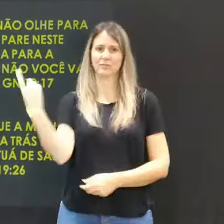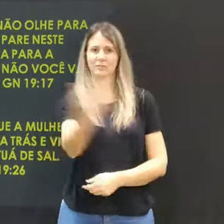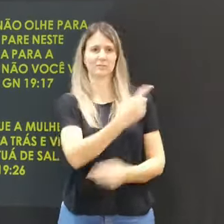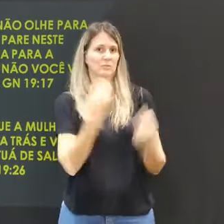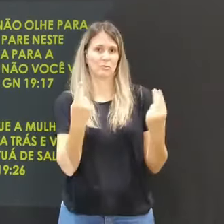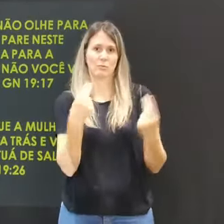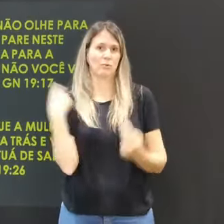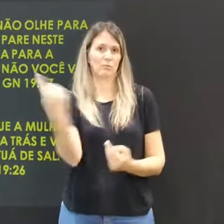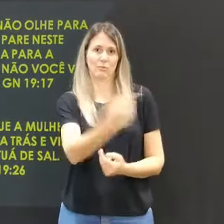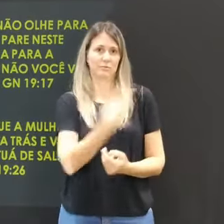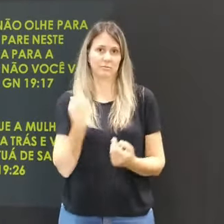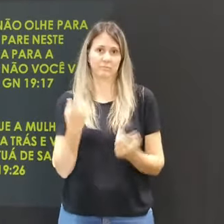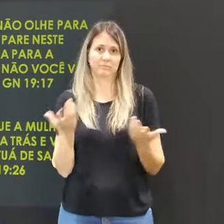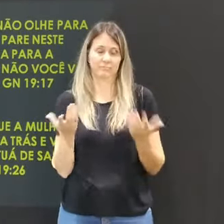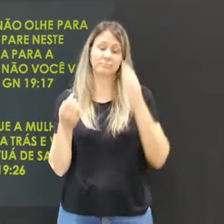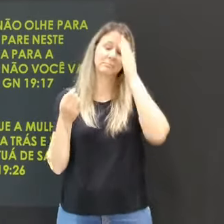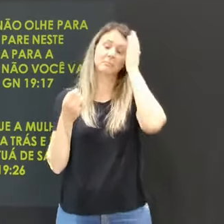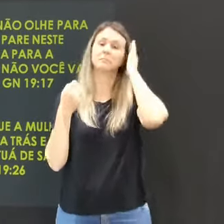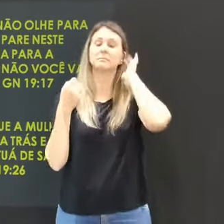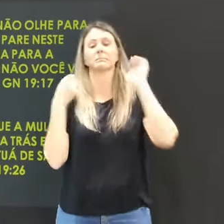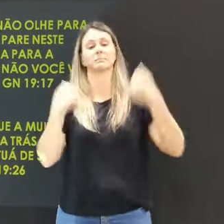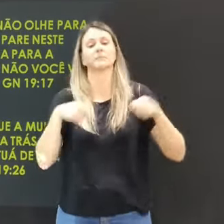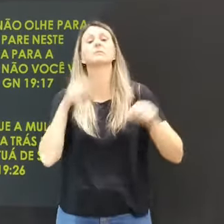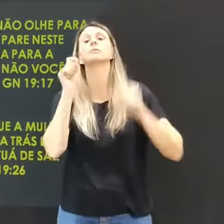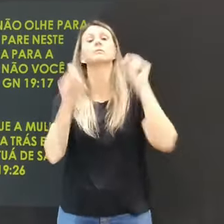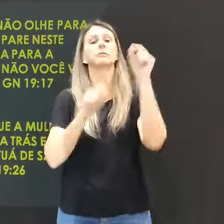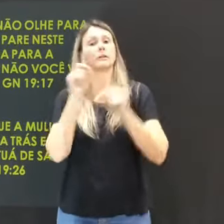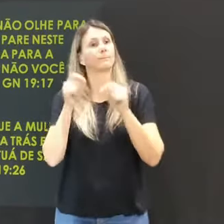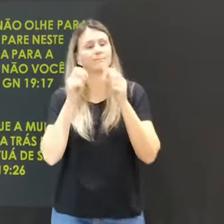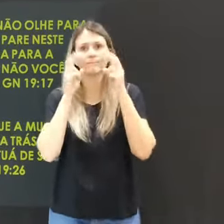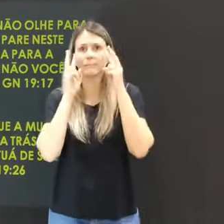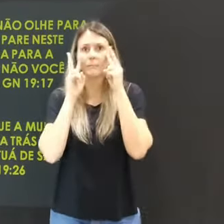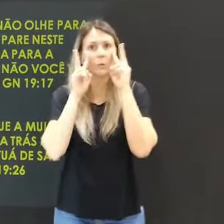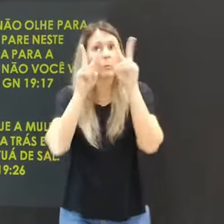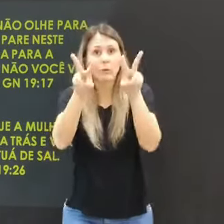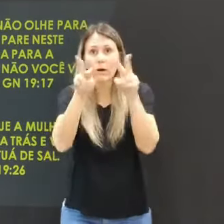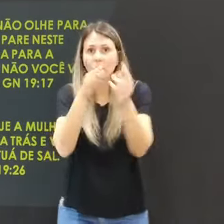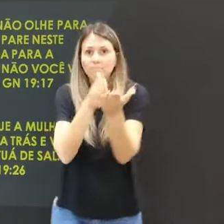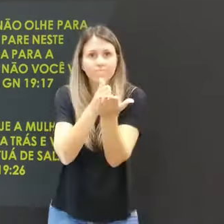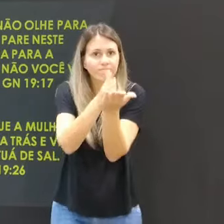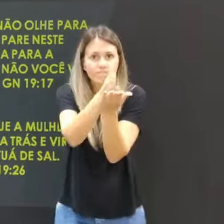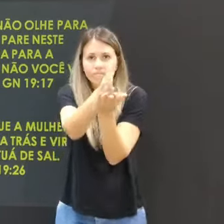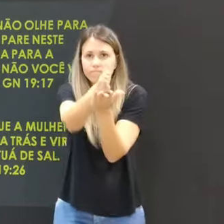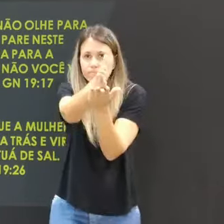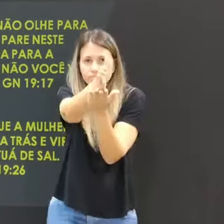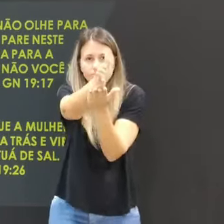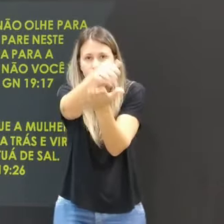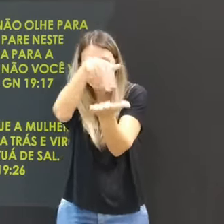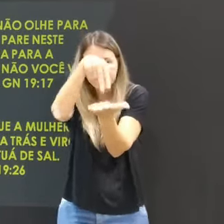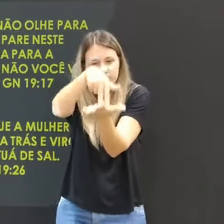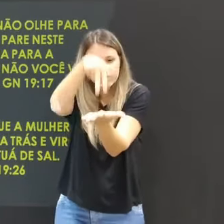pessoas que estamos no mundo. Igual nós. O que nós precisamos fazer? Caminhar em direção a